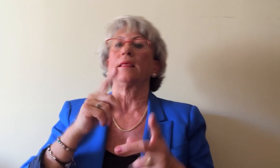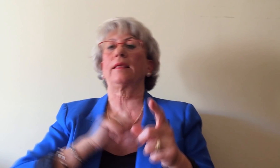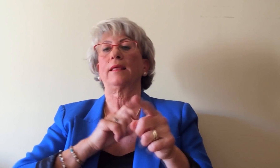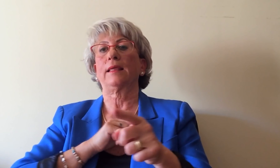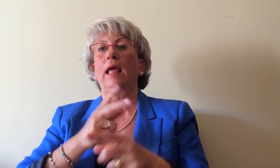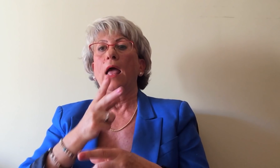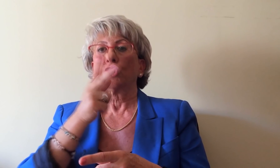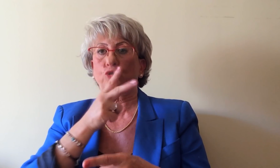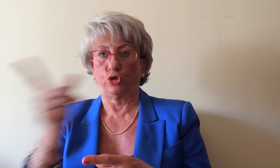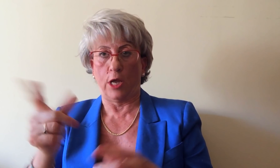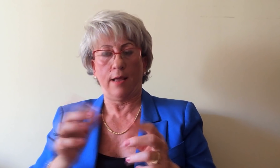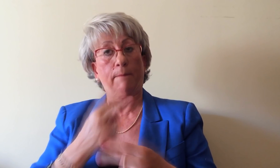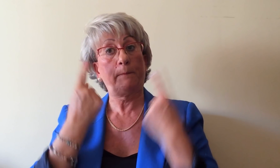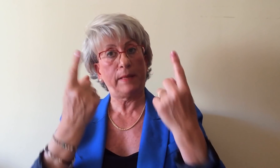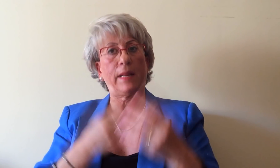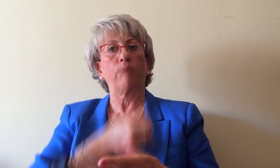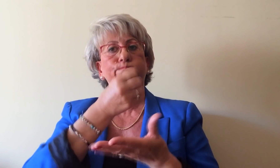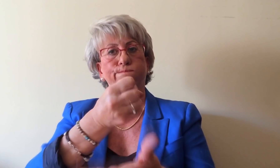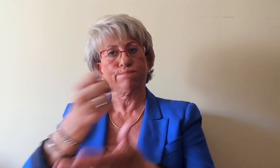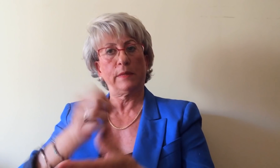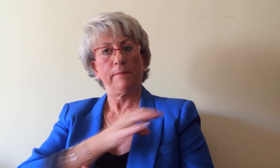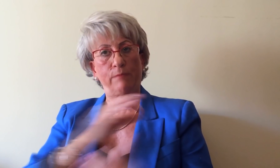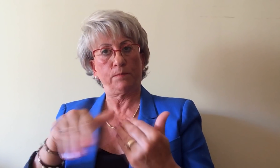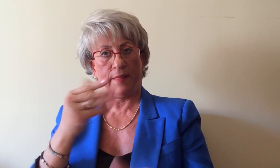els premis Calafell i els premis Tortosa.